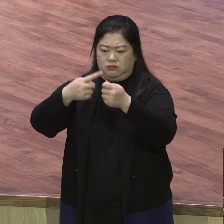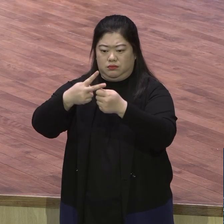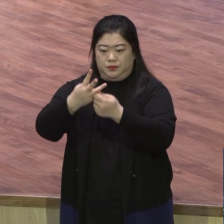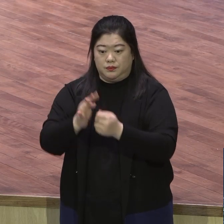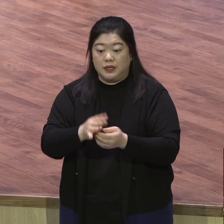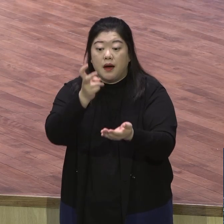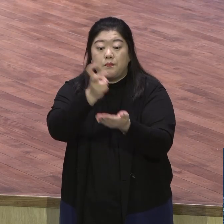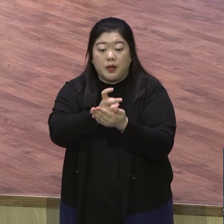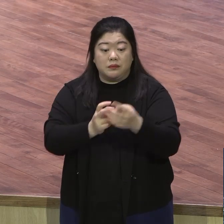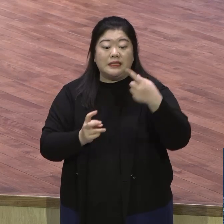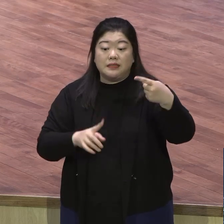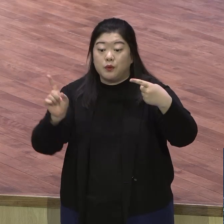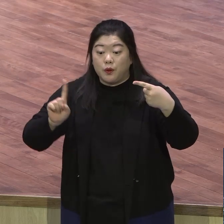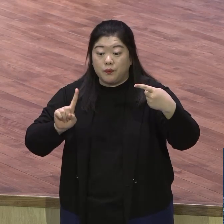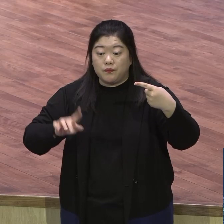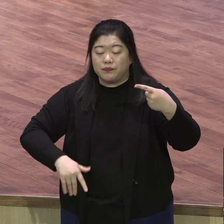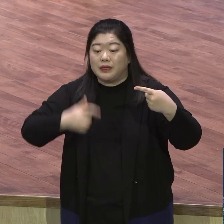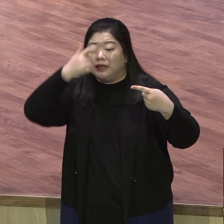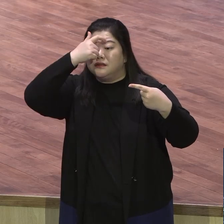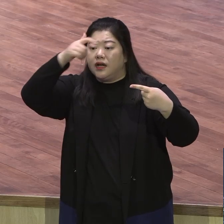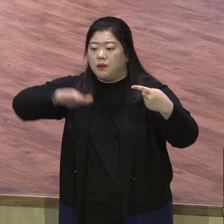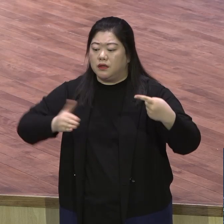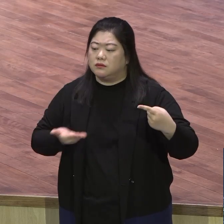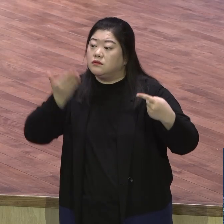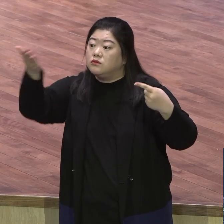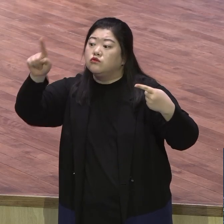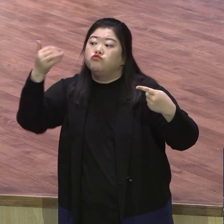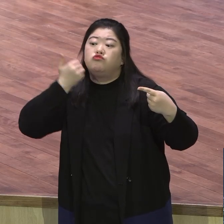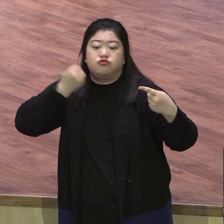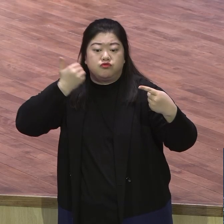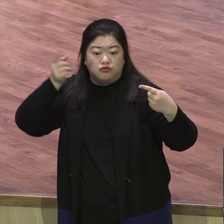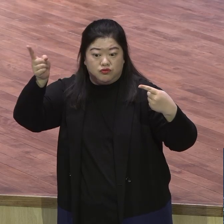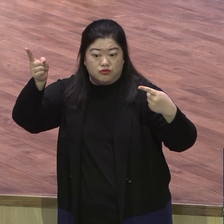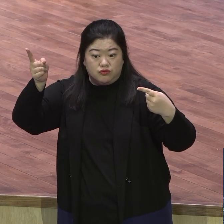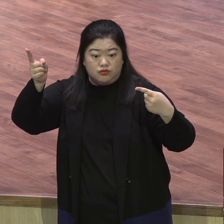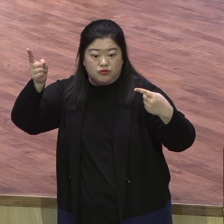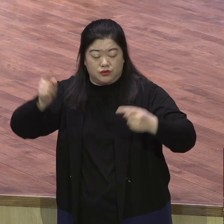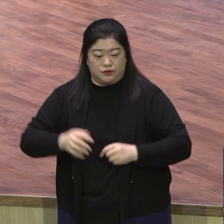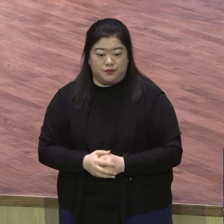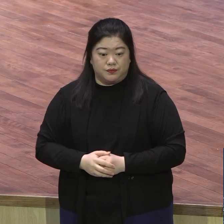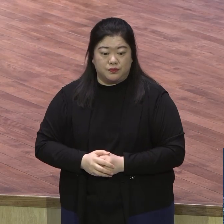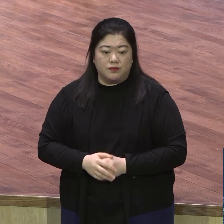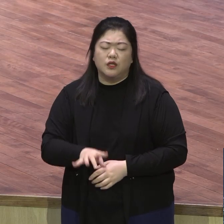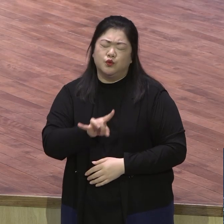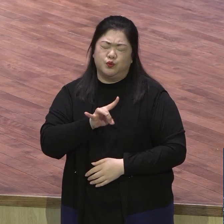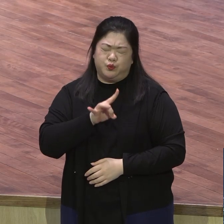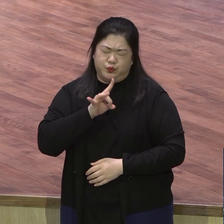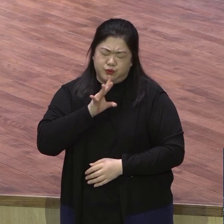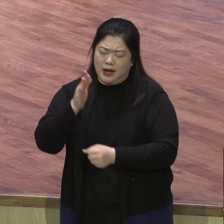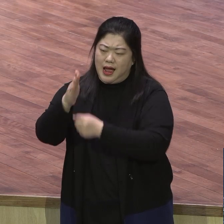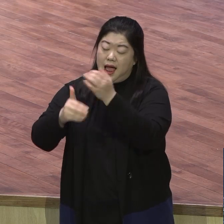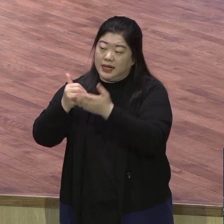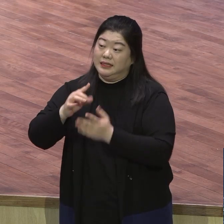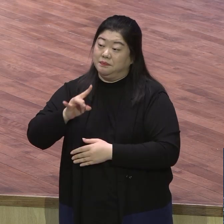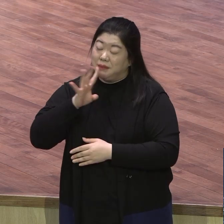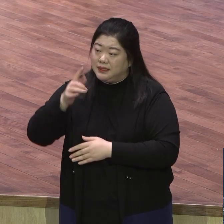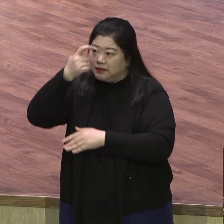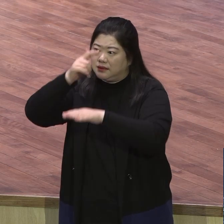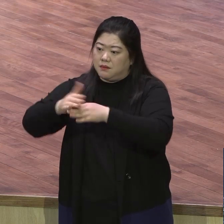제1개명은 뭐요? 참된 예배의 대상 참된 예배의 대상을 말씀하올 때 유일하신 하나님만이 우리의